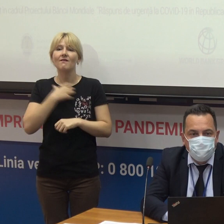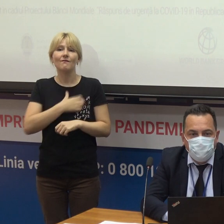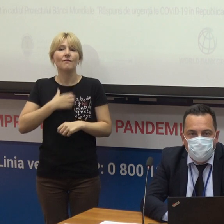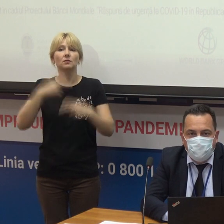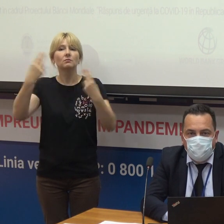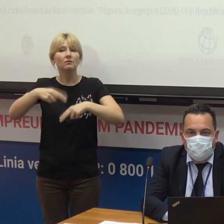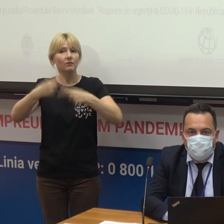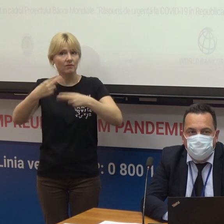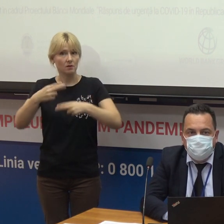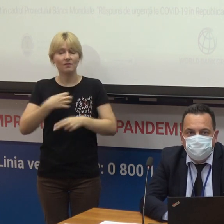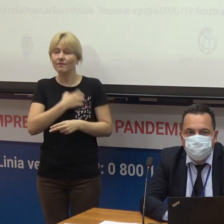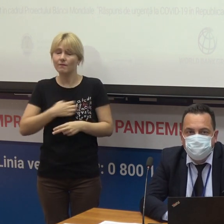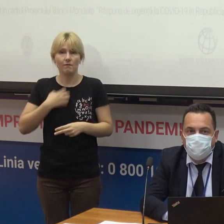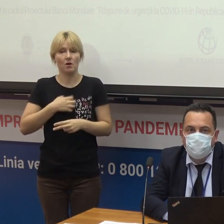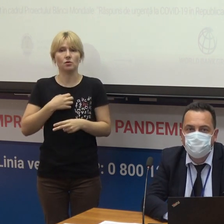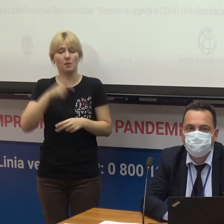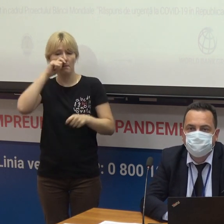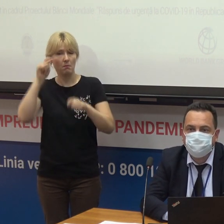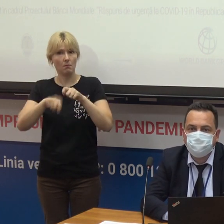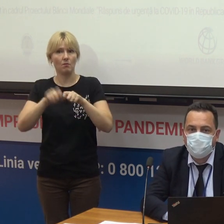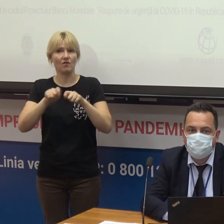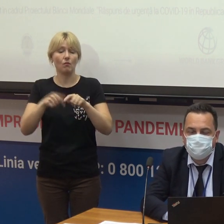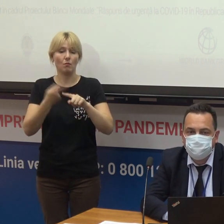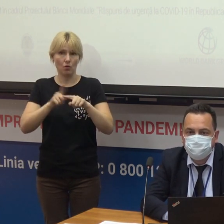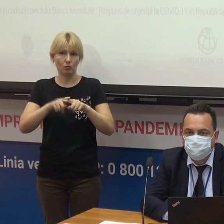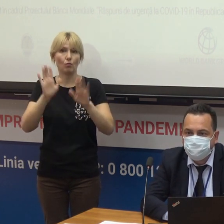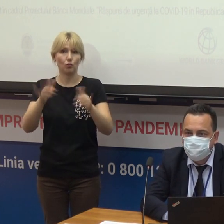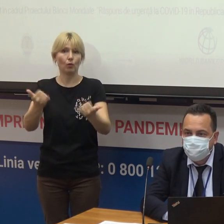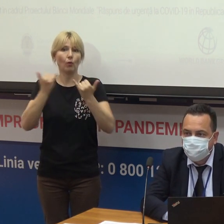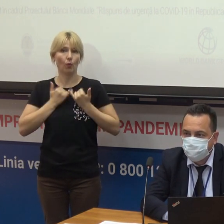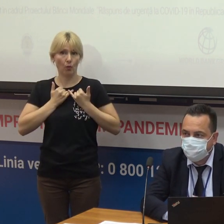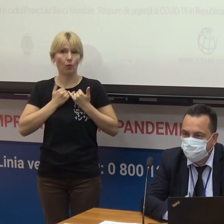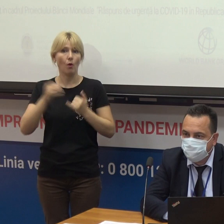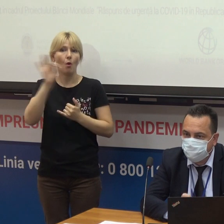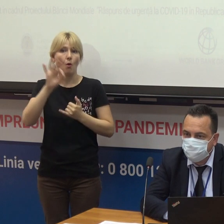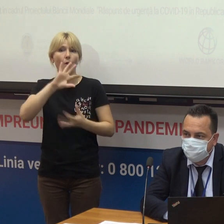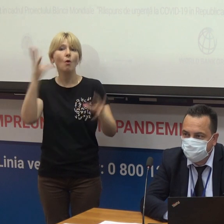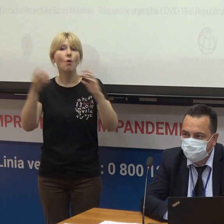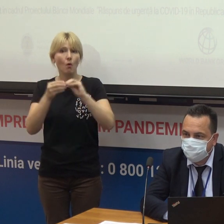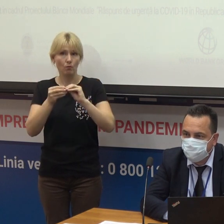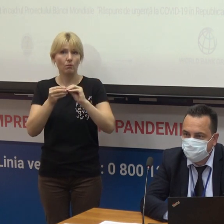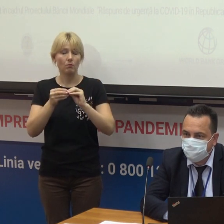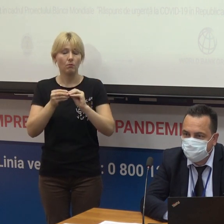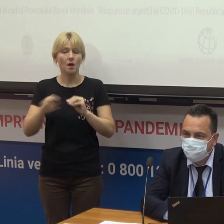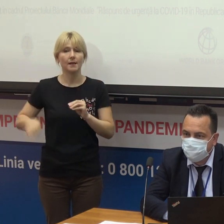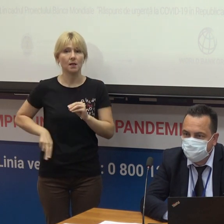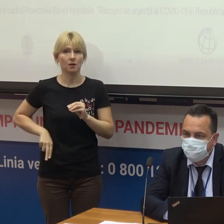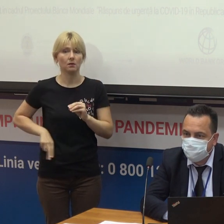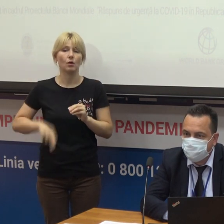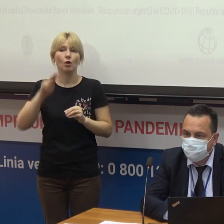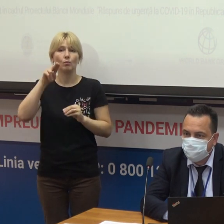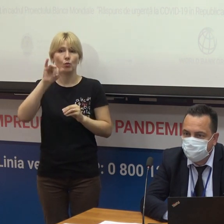stat pe sensul de intrare în Republica Moldova. Despre aceasta ulterior ne va veni detalii domnul director Vasile